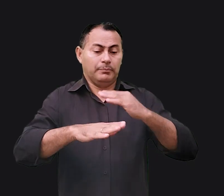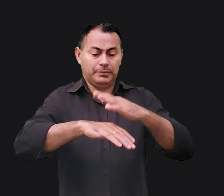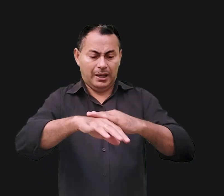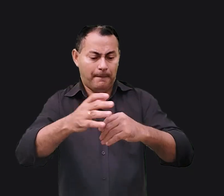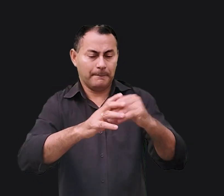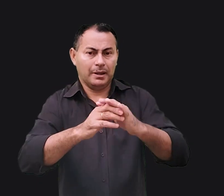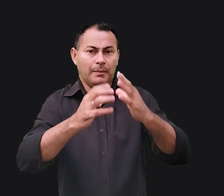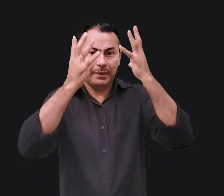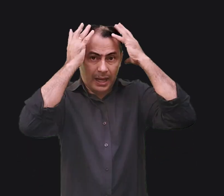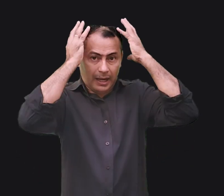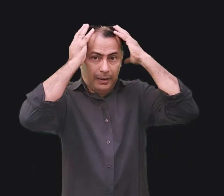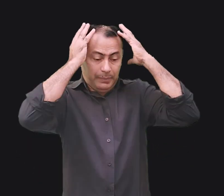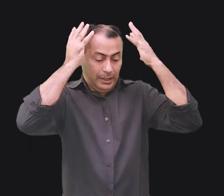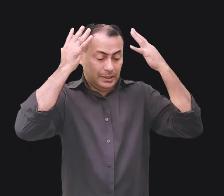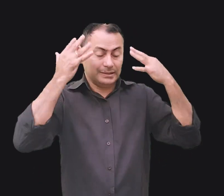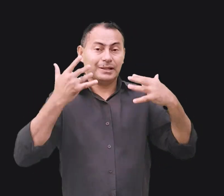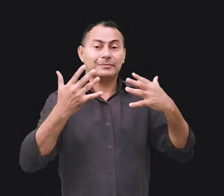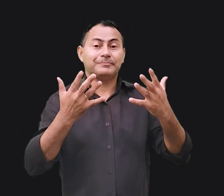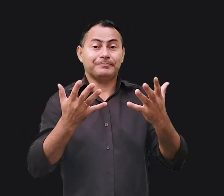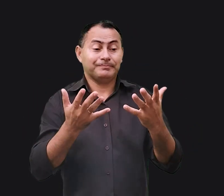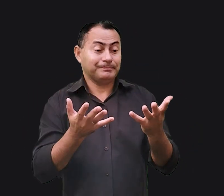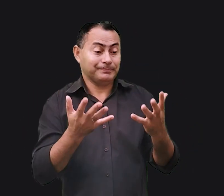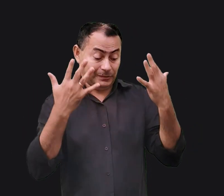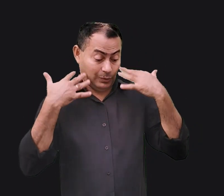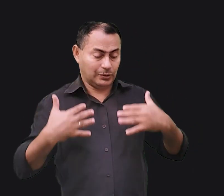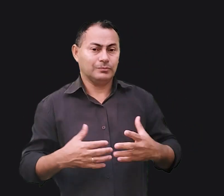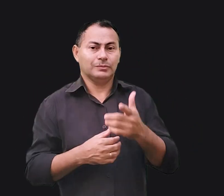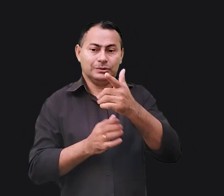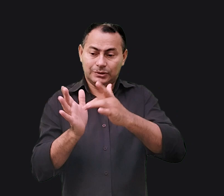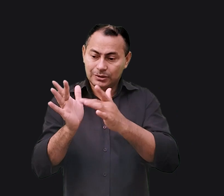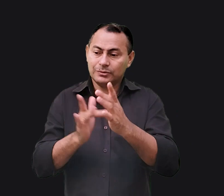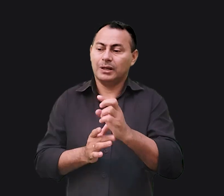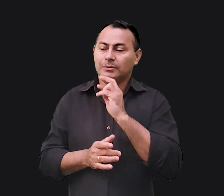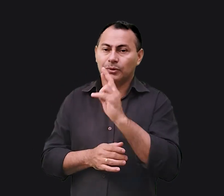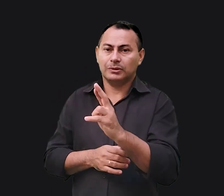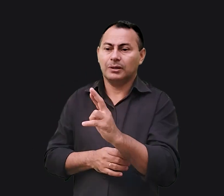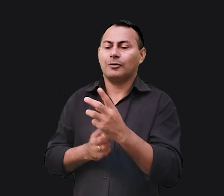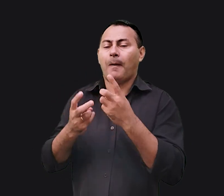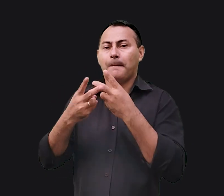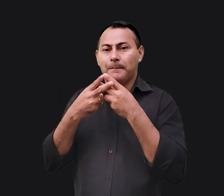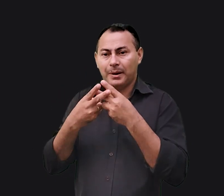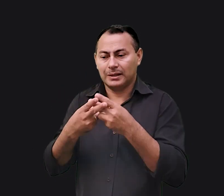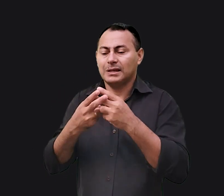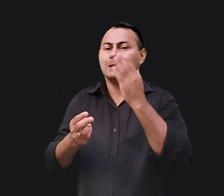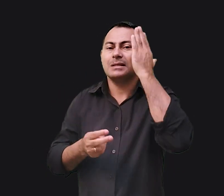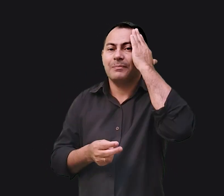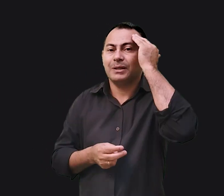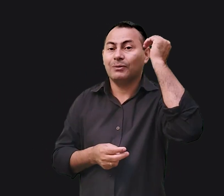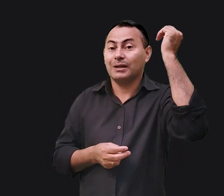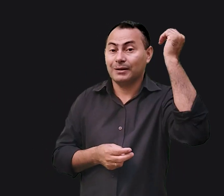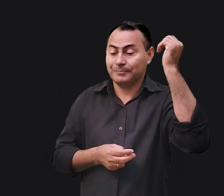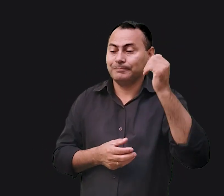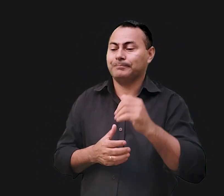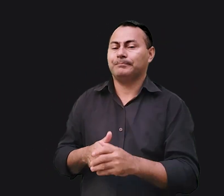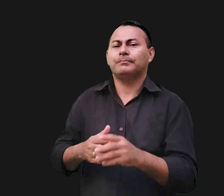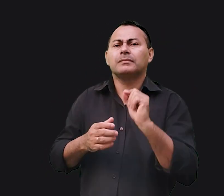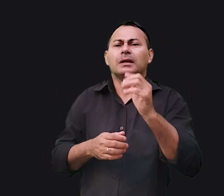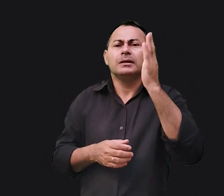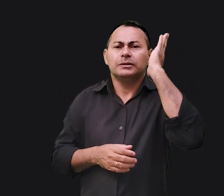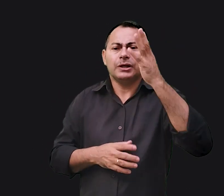minhas mãos e a minha cabeça. Outra vez, Jesus responde com paciência e sabedoria. Quem já se